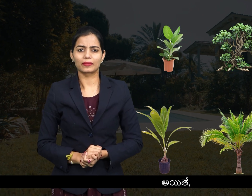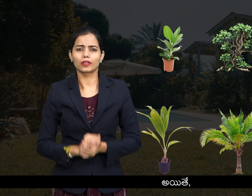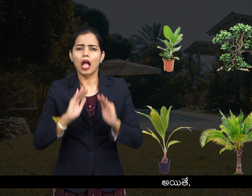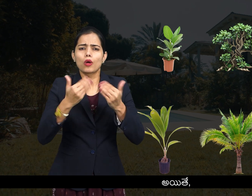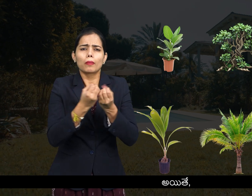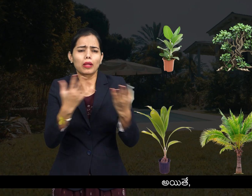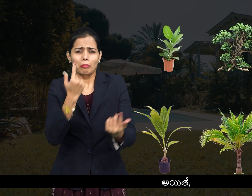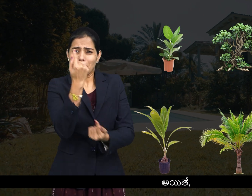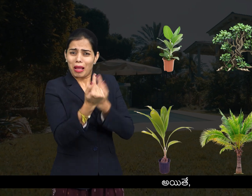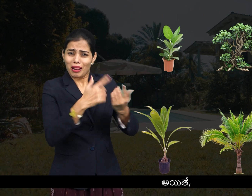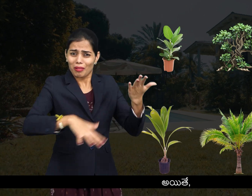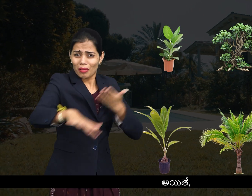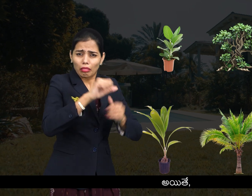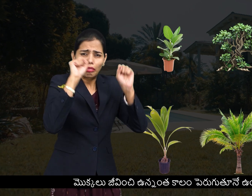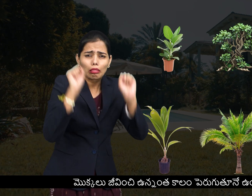అయితే